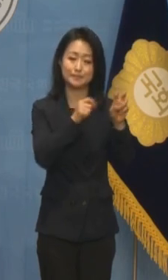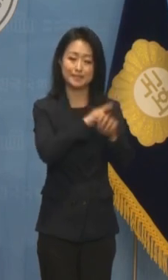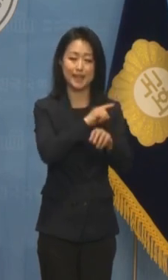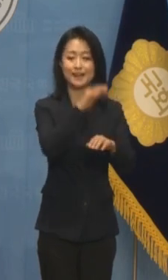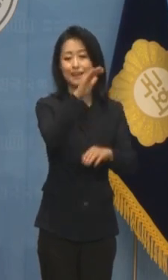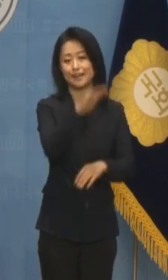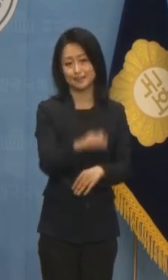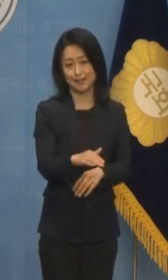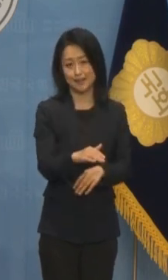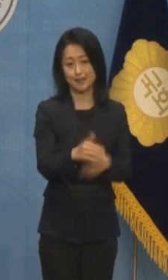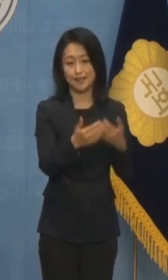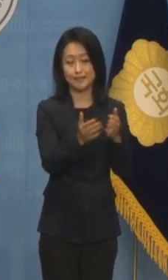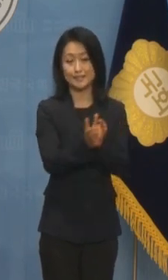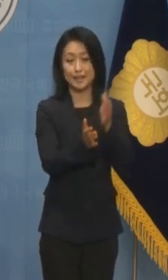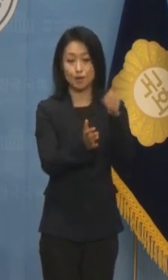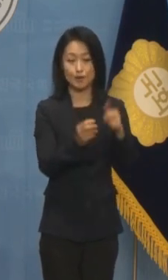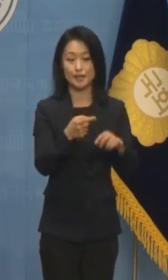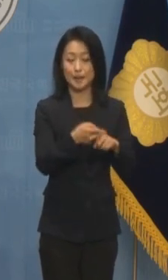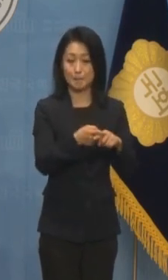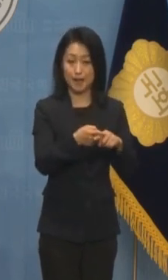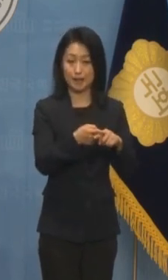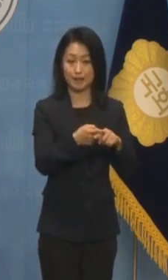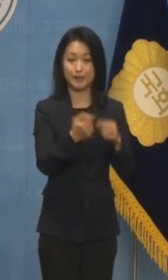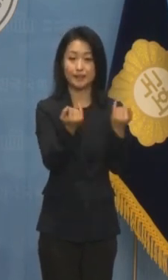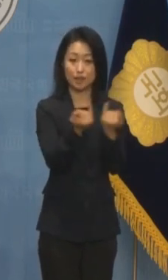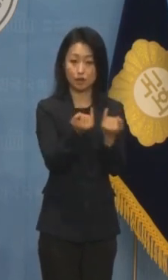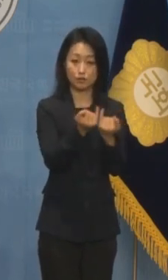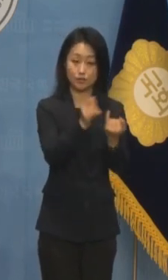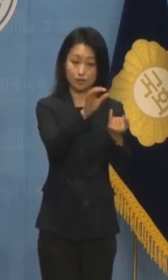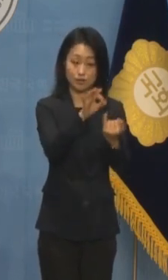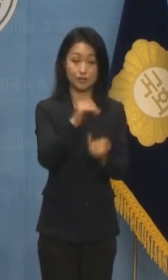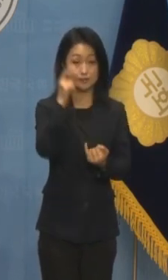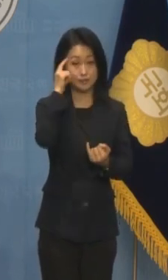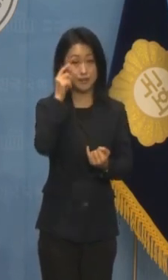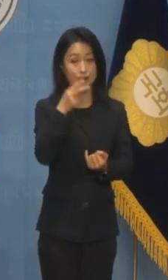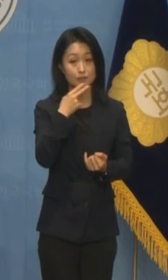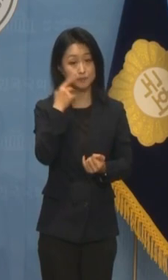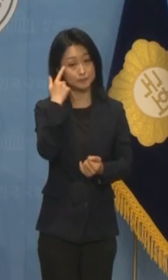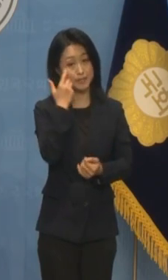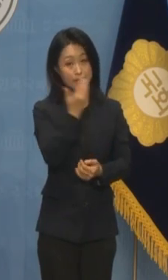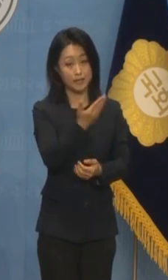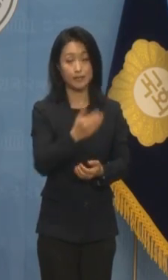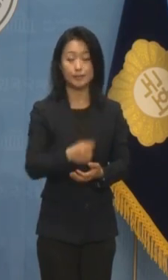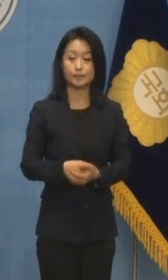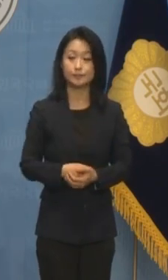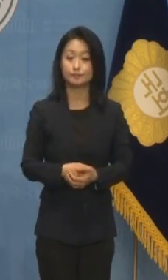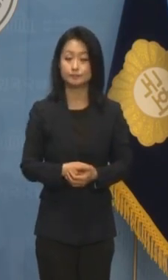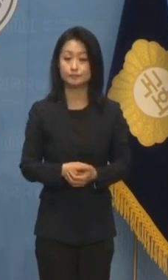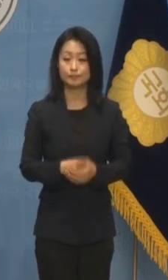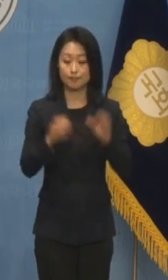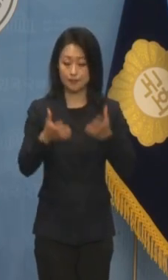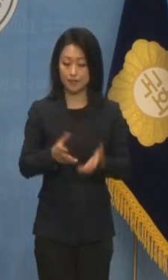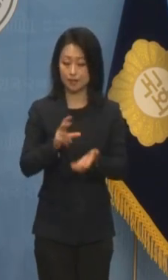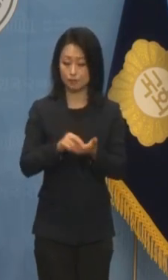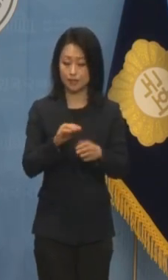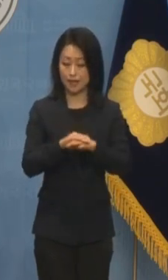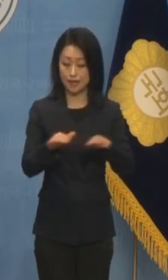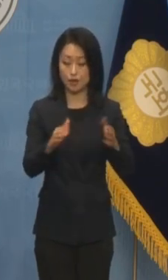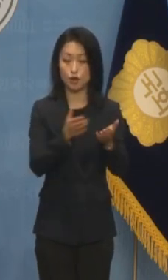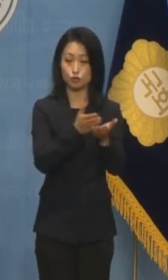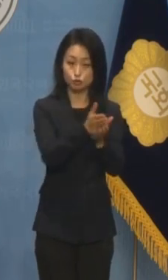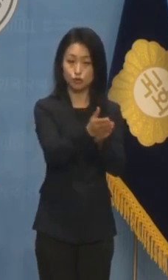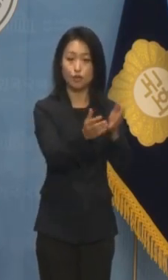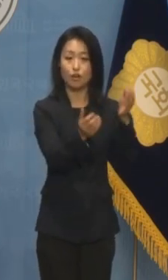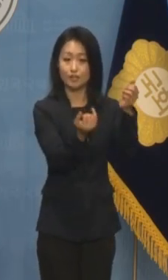나왔는데 장관의 절반을 여성으로 기용할 의사는 없으십니까? 저출생 수석